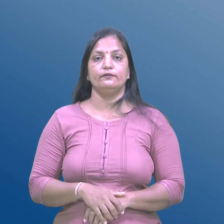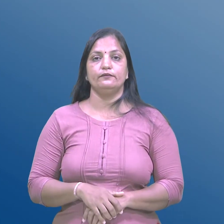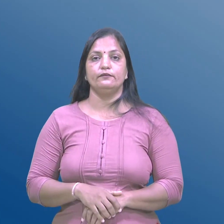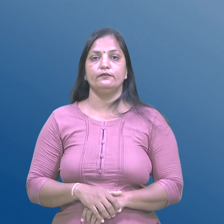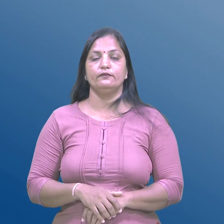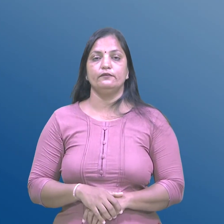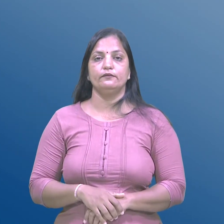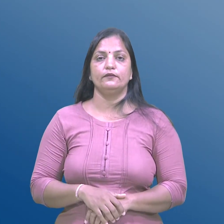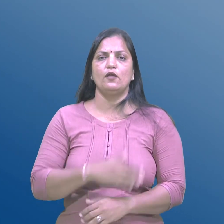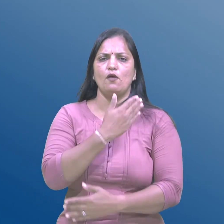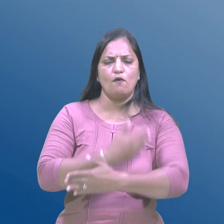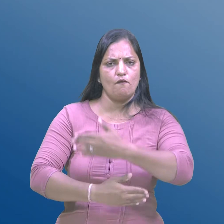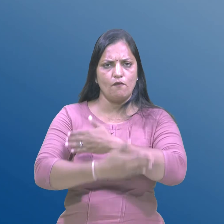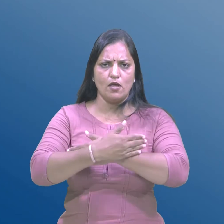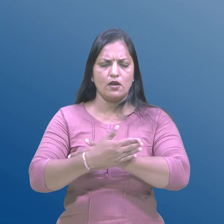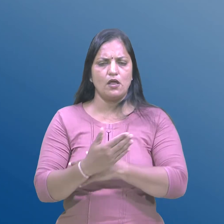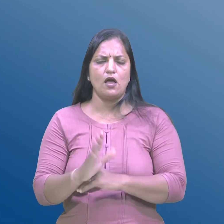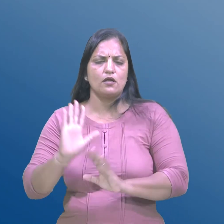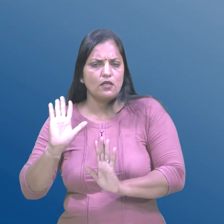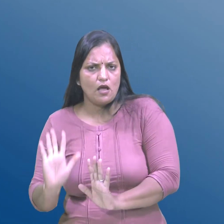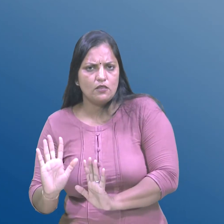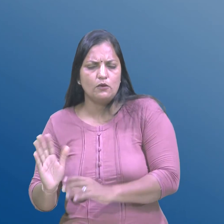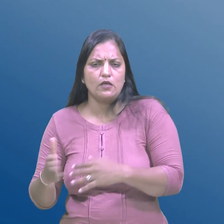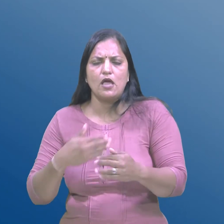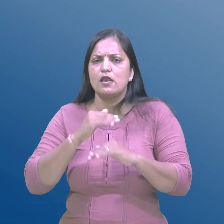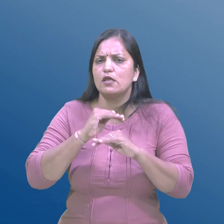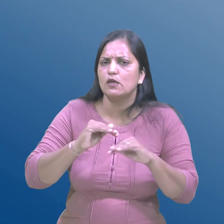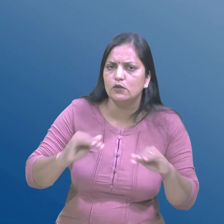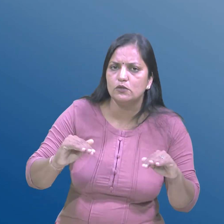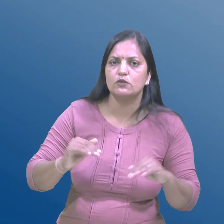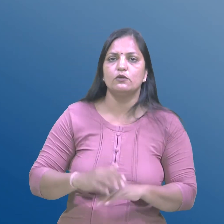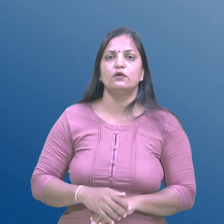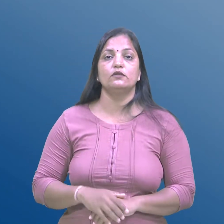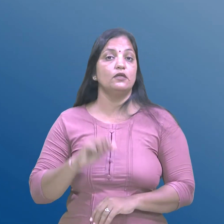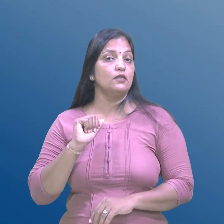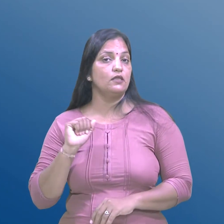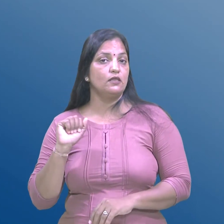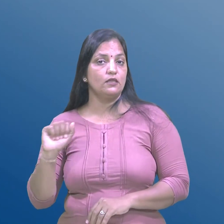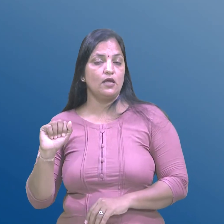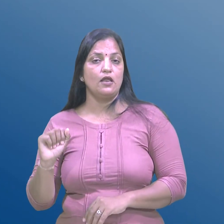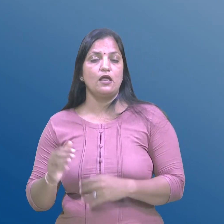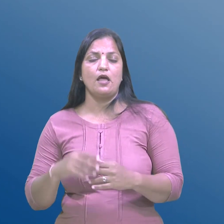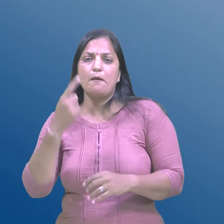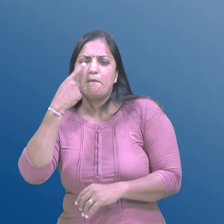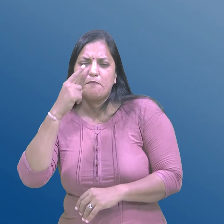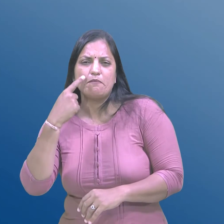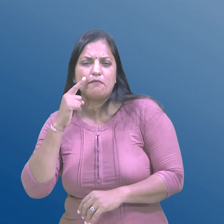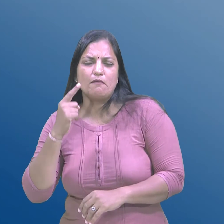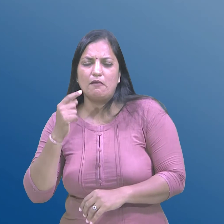વિકલાંગતા ધરાવતા કોઈ પણ બાળકને તેના કે તેણીના માતા